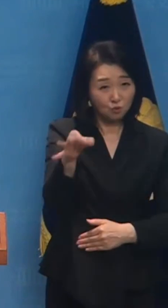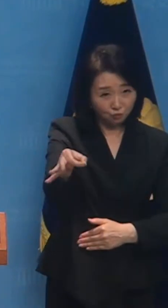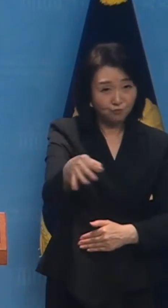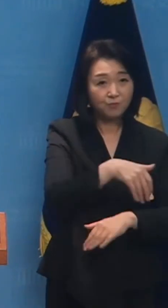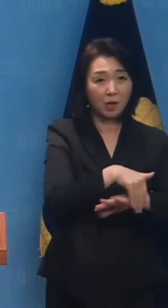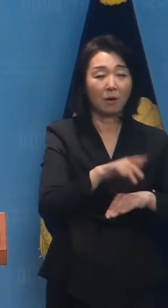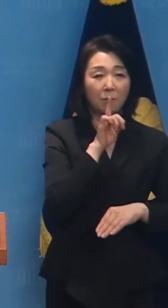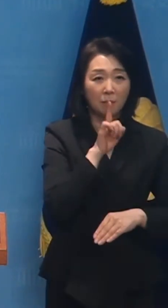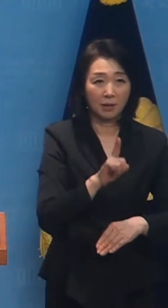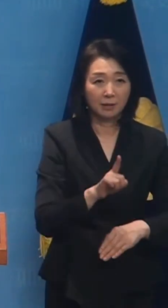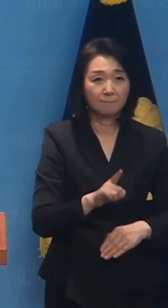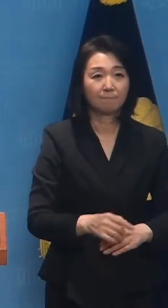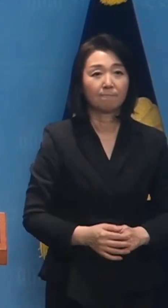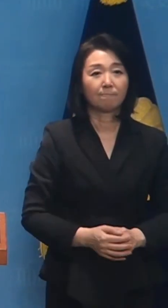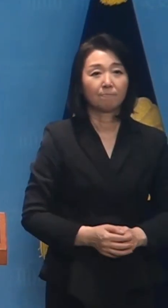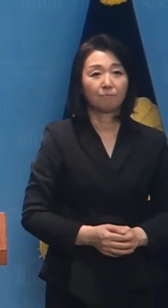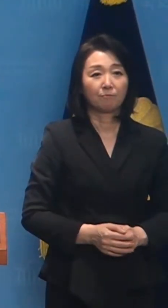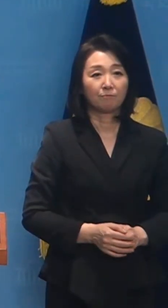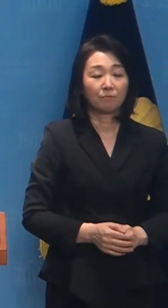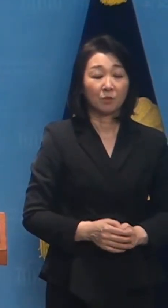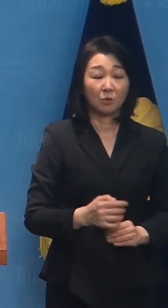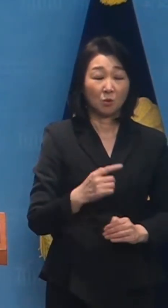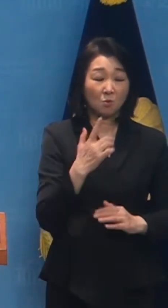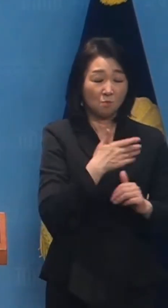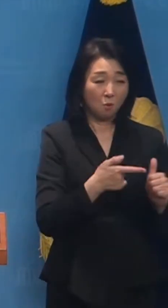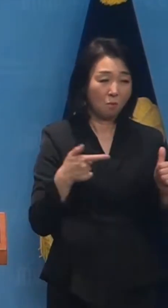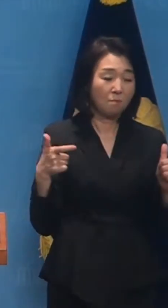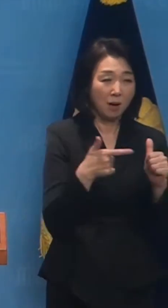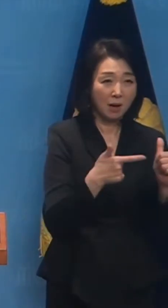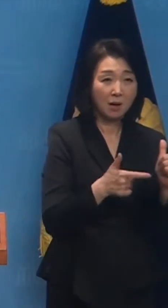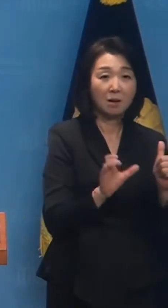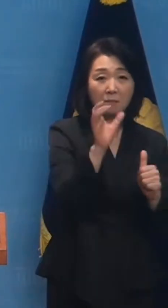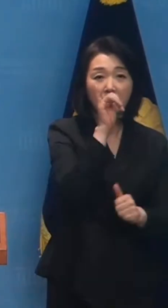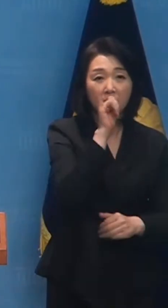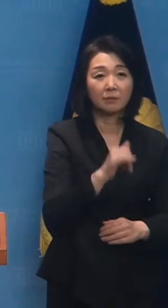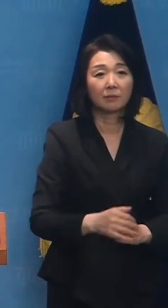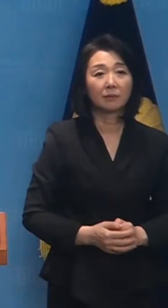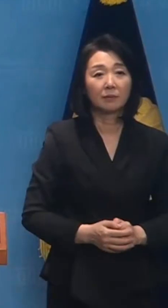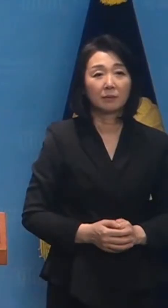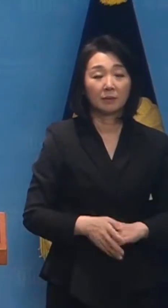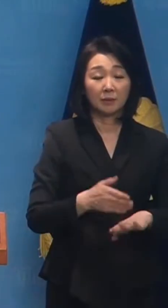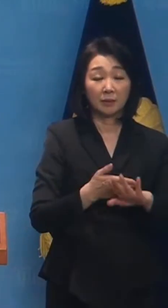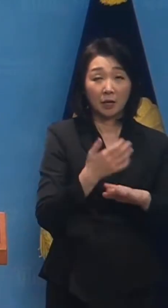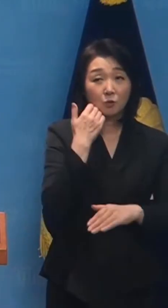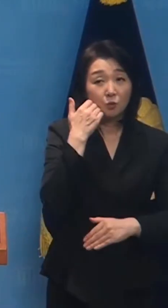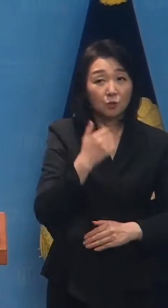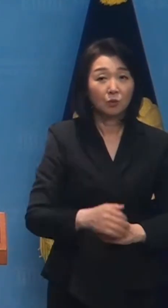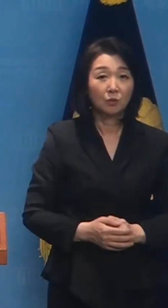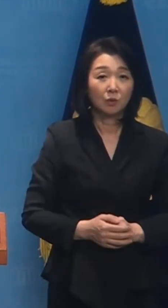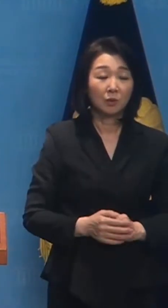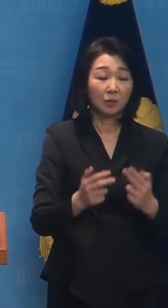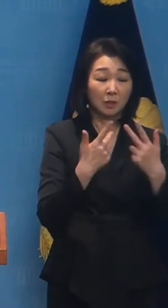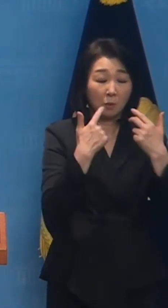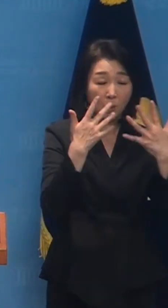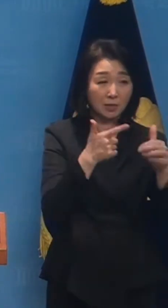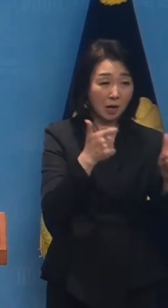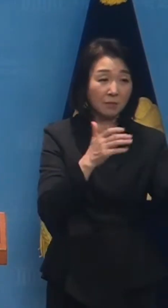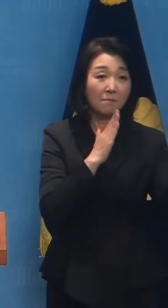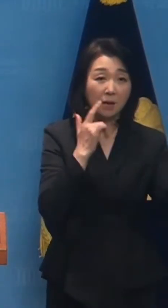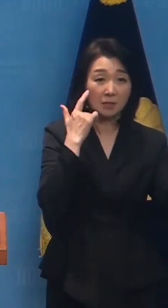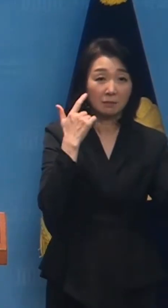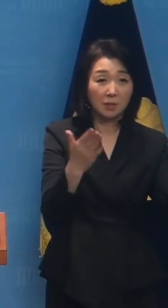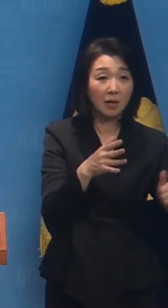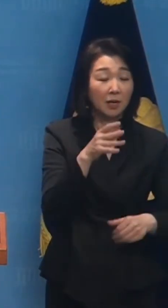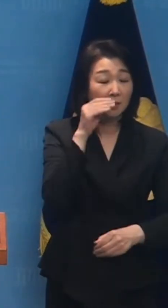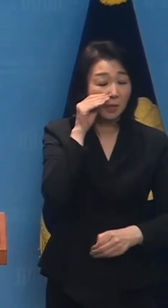지급할 계획이다라는 신변 위협성 발언이 게시되었습니다. 또 다른 이용자는 이재명 확실하게 암살됩니까?